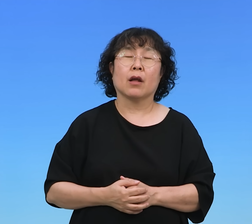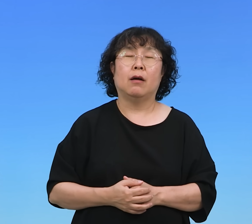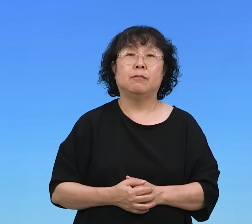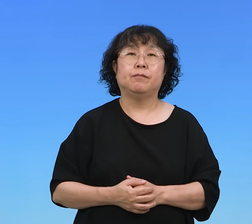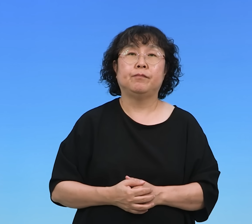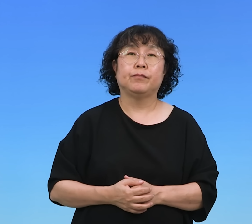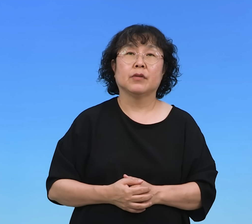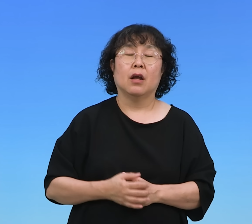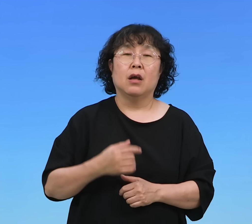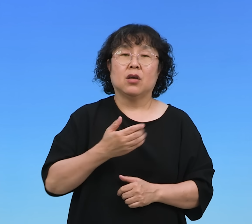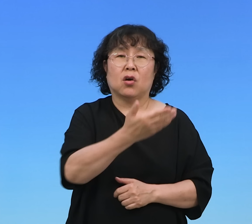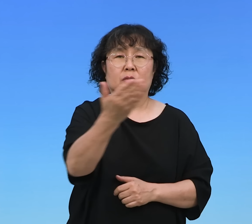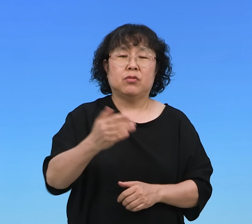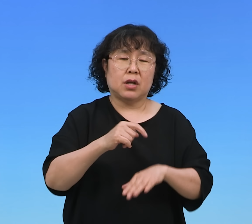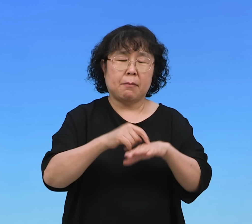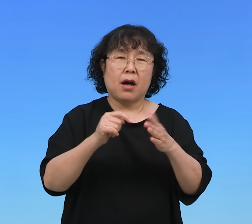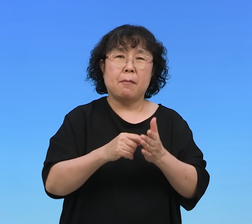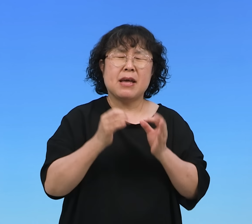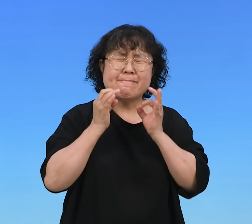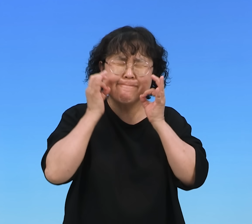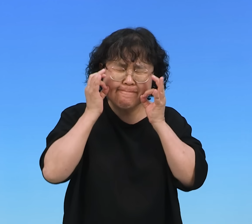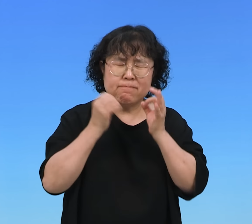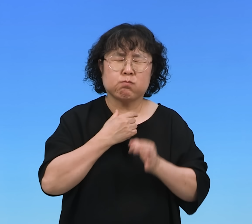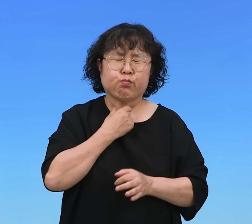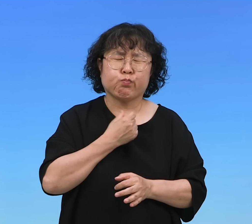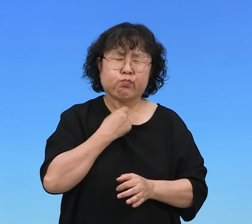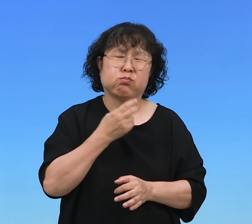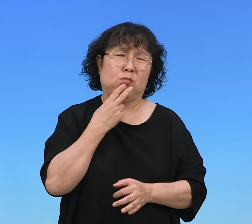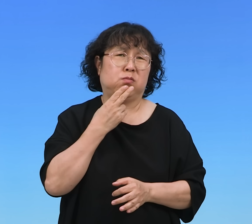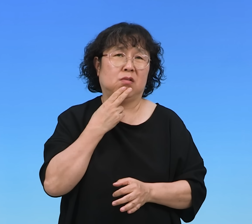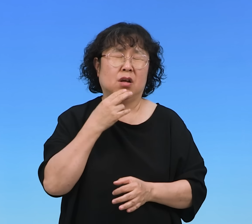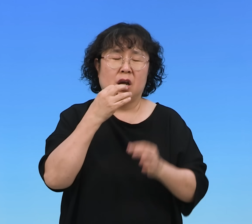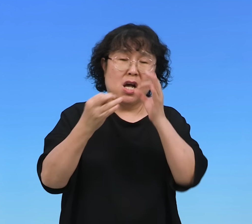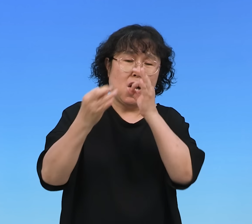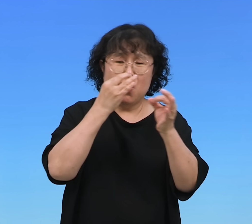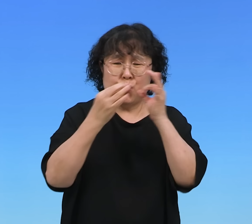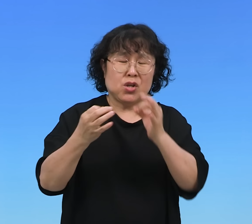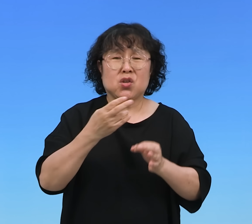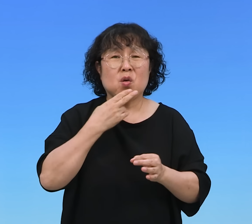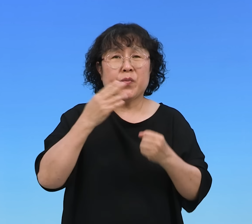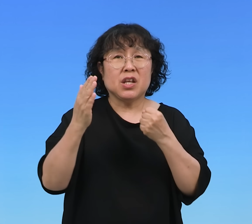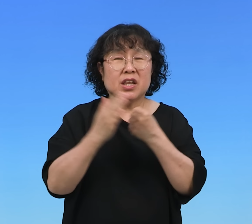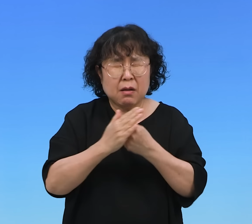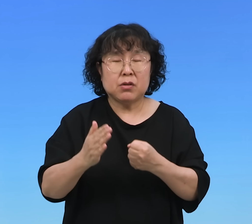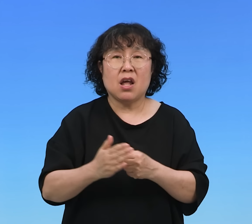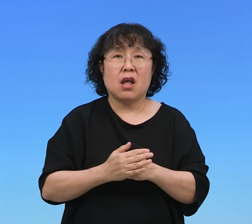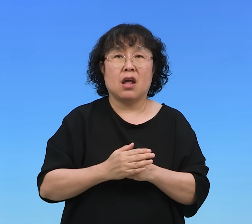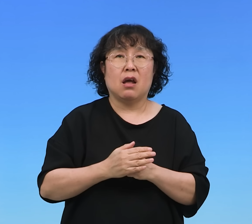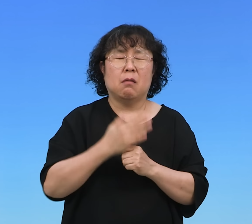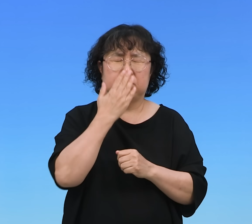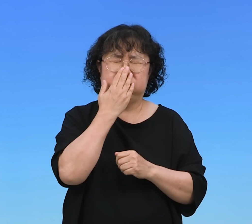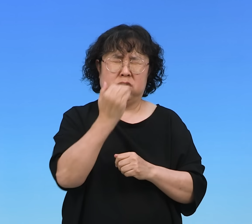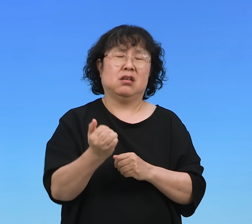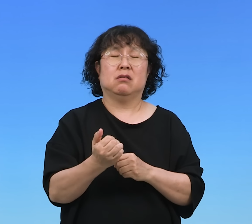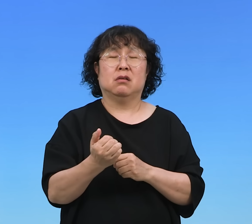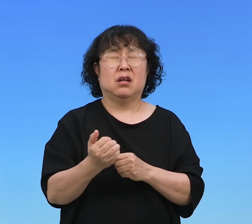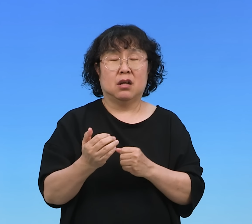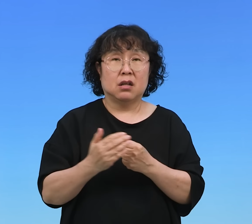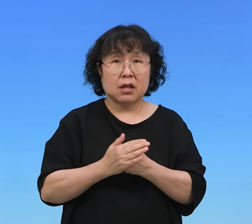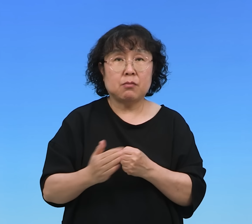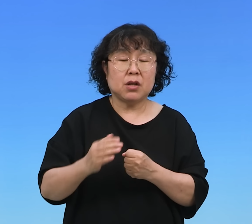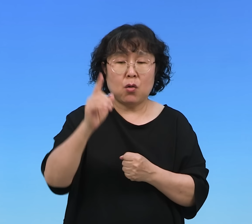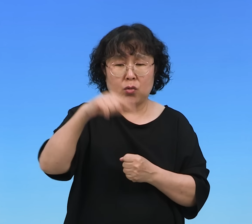됩니까? 소원이 없거든요 가서 뭘 부르실 게 없는데 그 얼마나 지루하겠습니까? 구할 게 별로